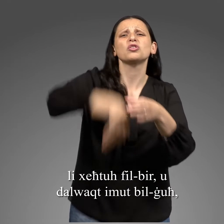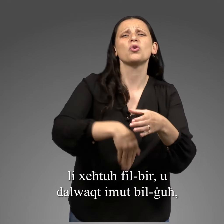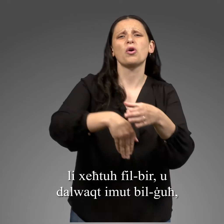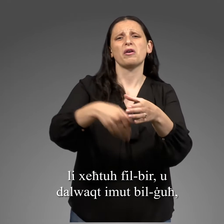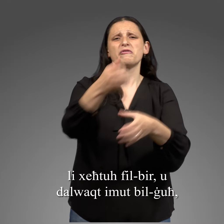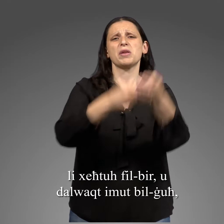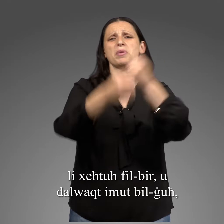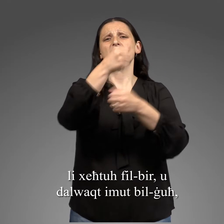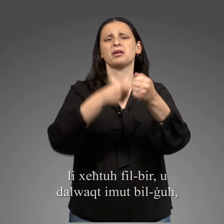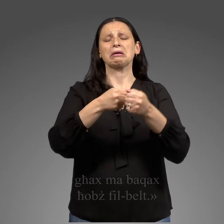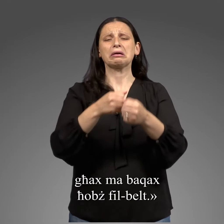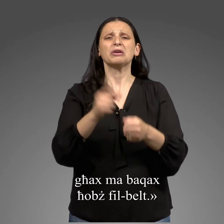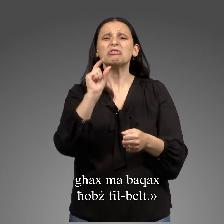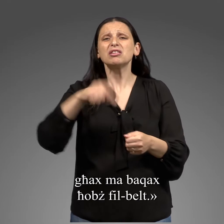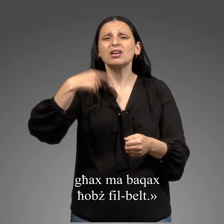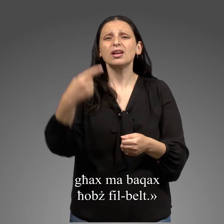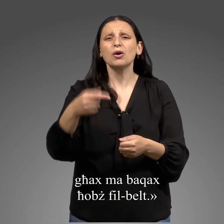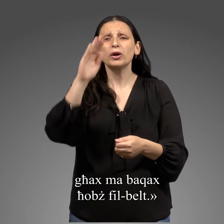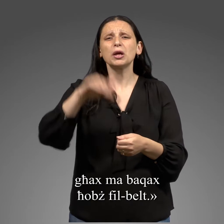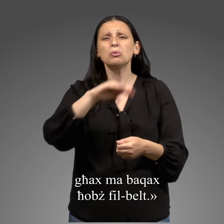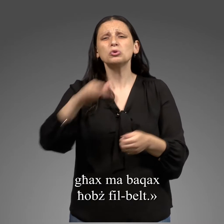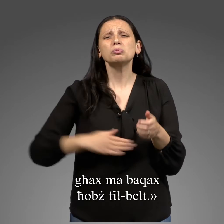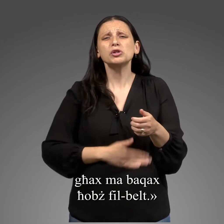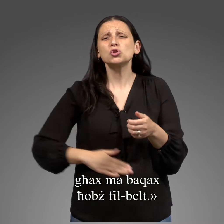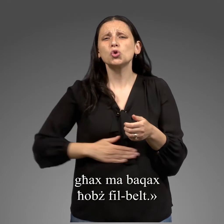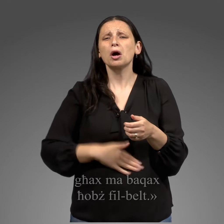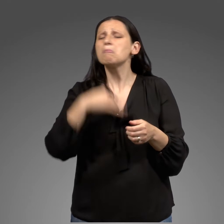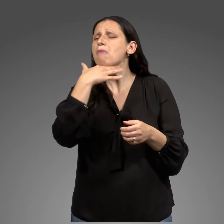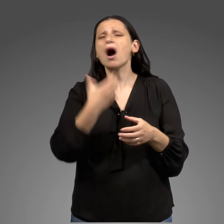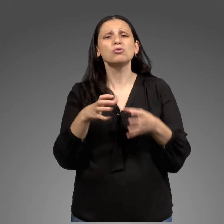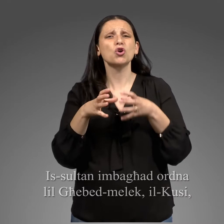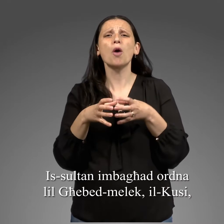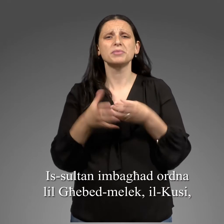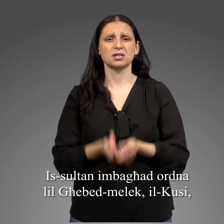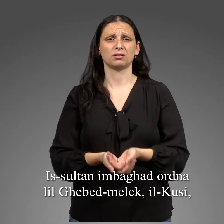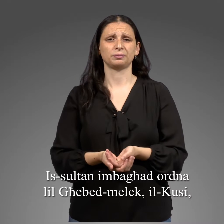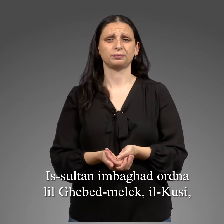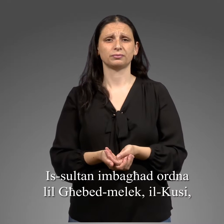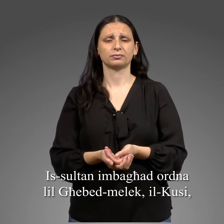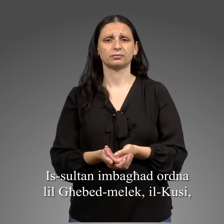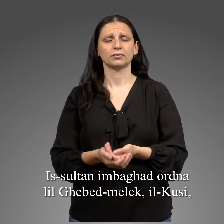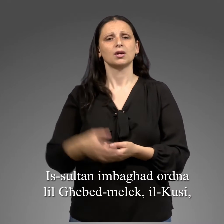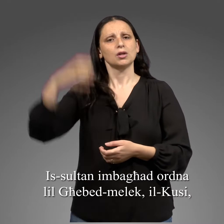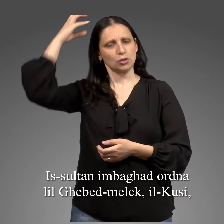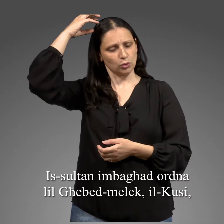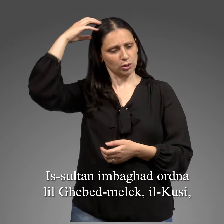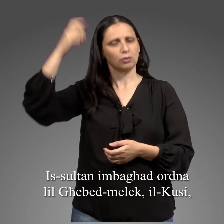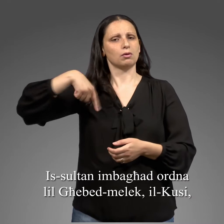dal-wakti mud bil-ġuħ ħax ma bħax xops fill-belt S-sultan imbaħt ordna l-Ebet